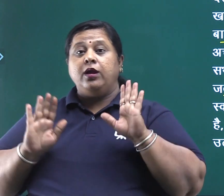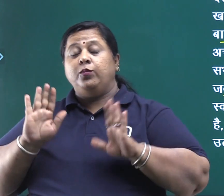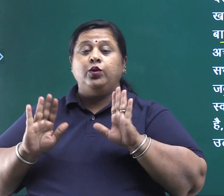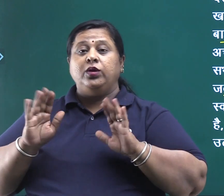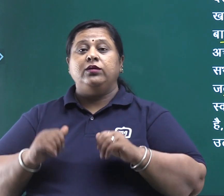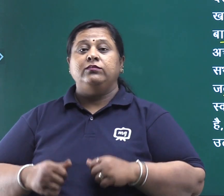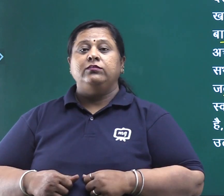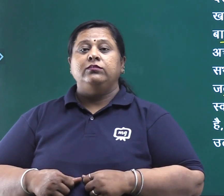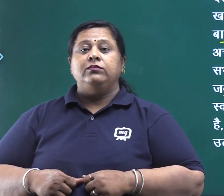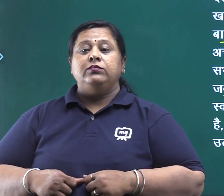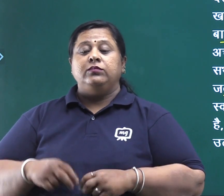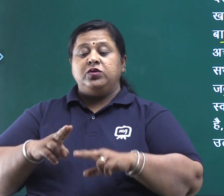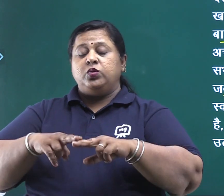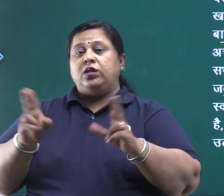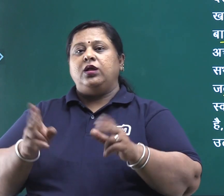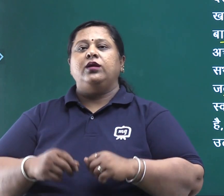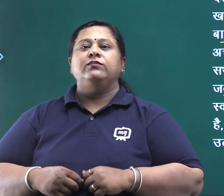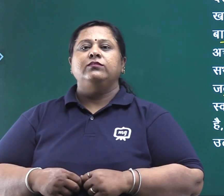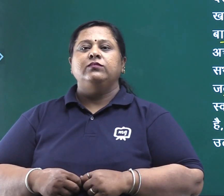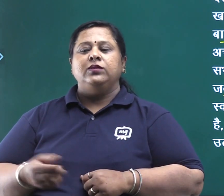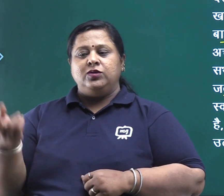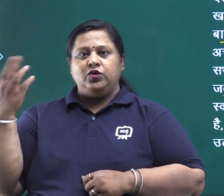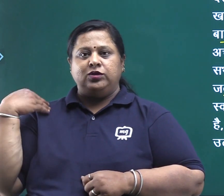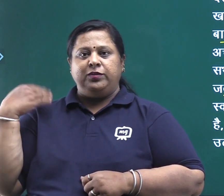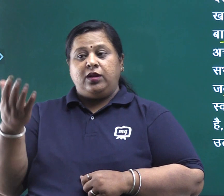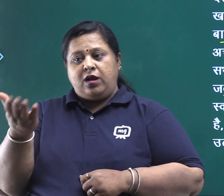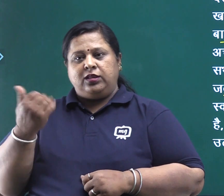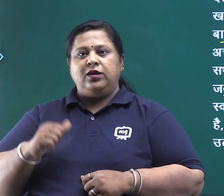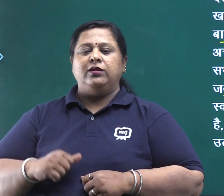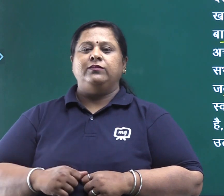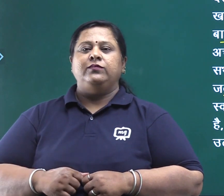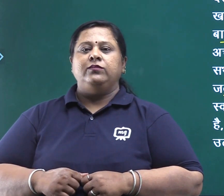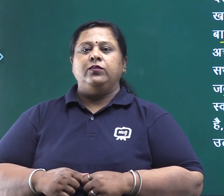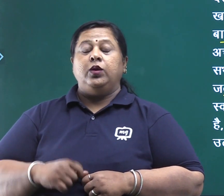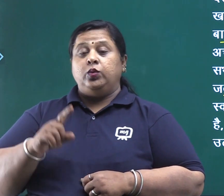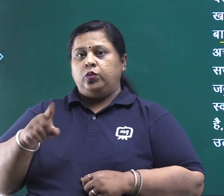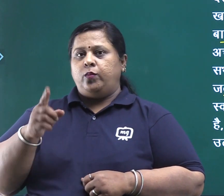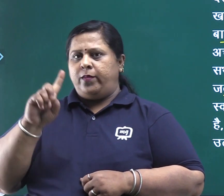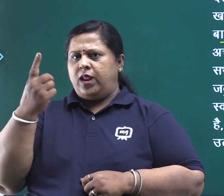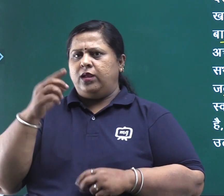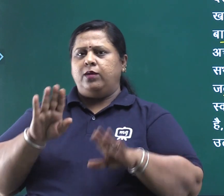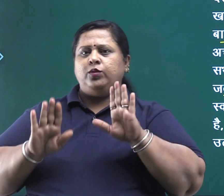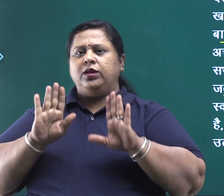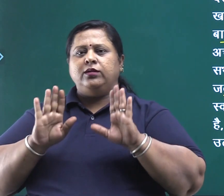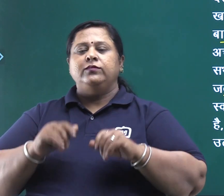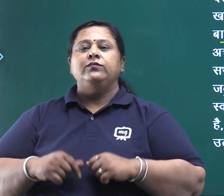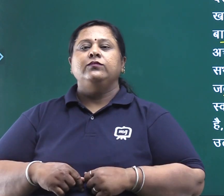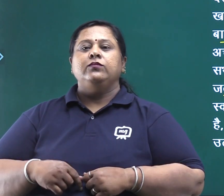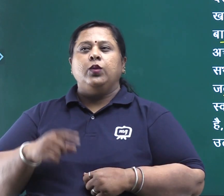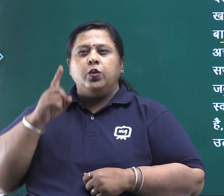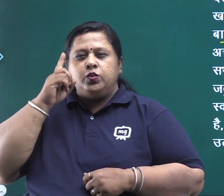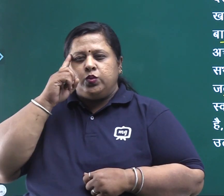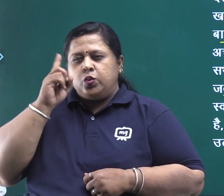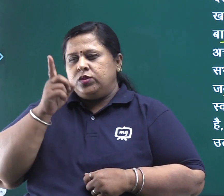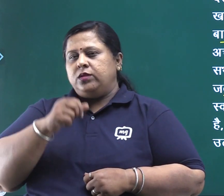स्वतंत्रता की जिम्मेदारी आ जाती है तो पहली कठपुतली